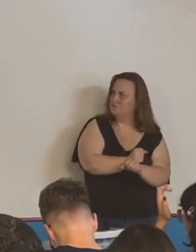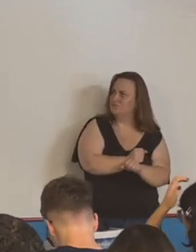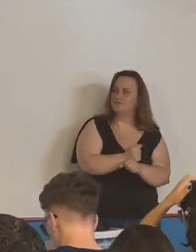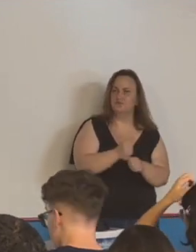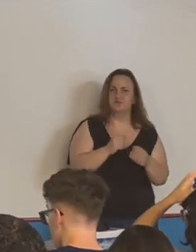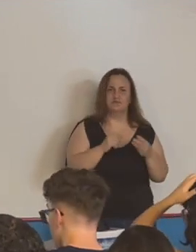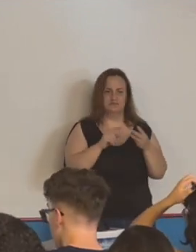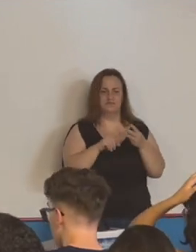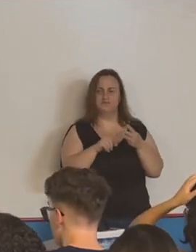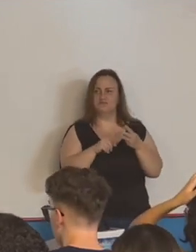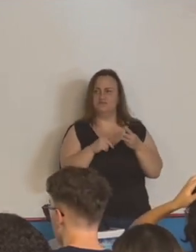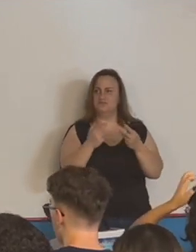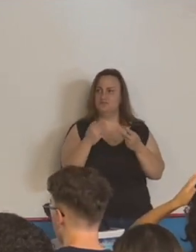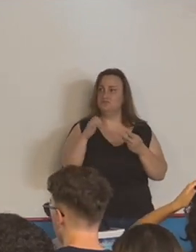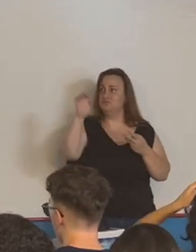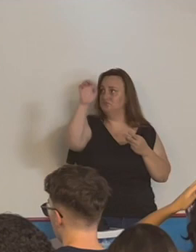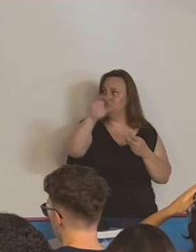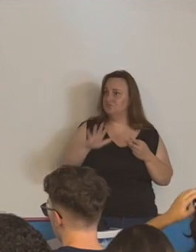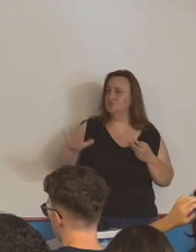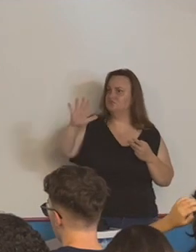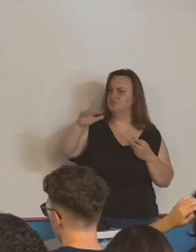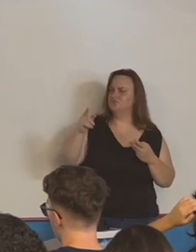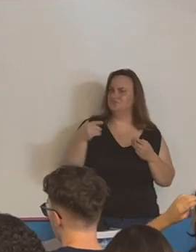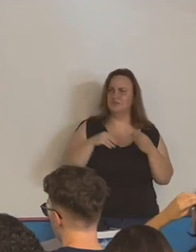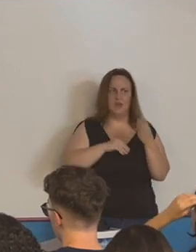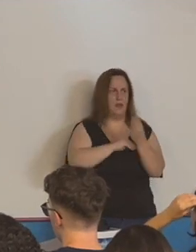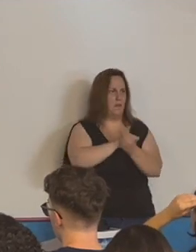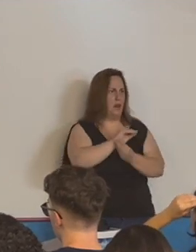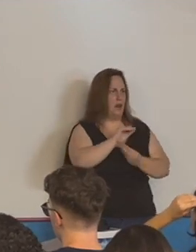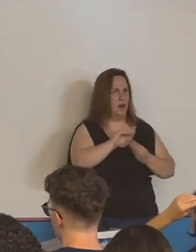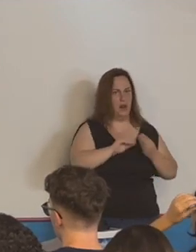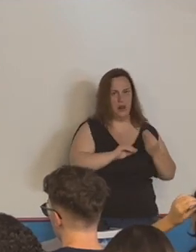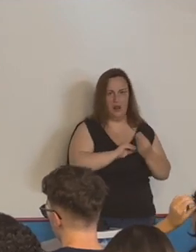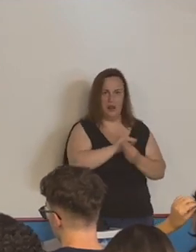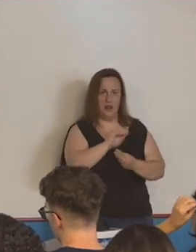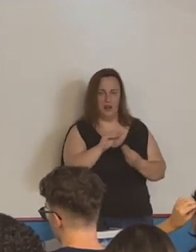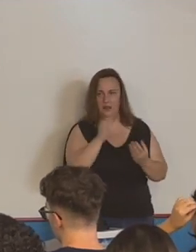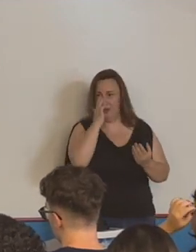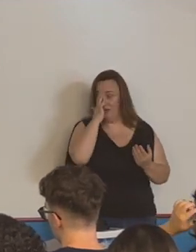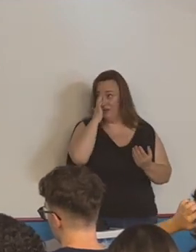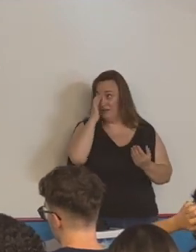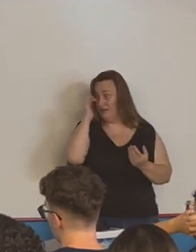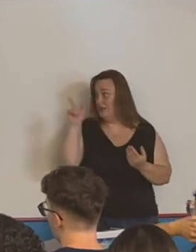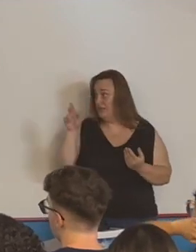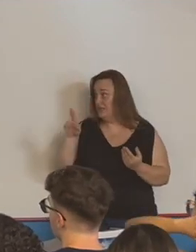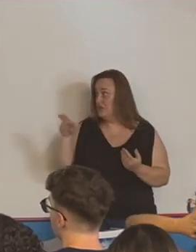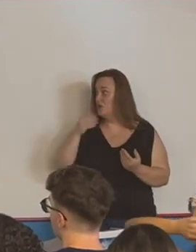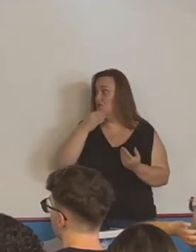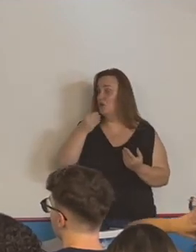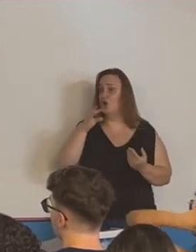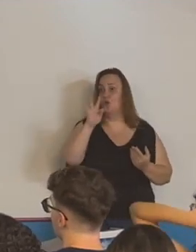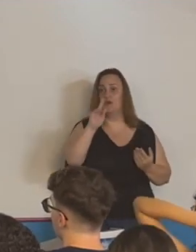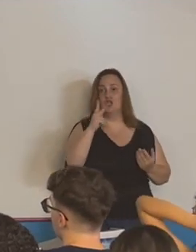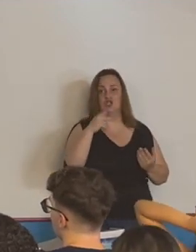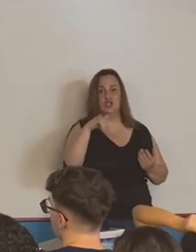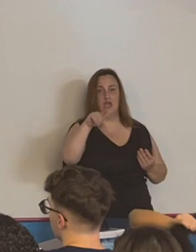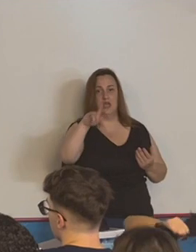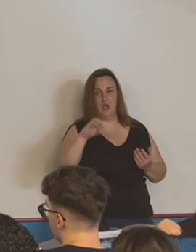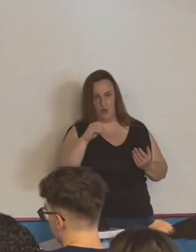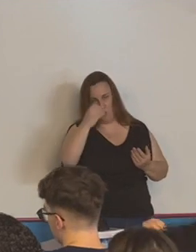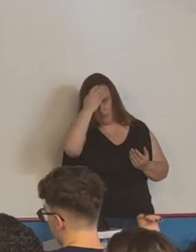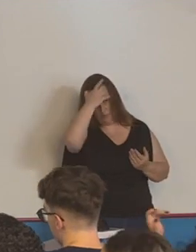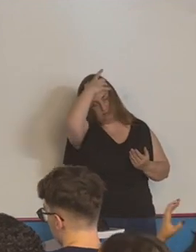preta, europeia, então, assim, tem tudo misturado, então ele é um, essa paixão de Thiago. Então eu coloquei uma pessoa